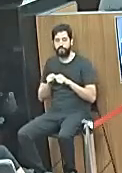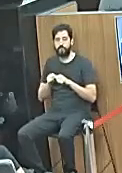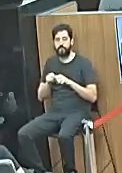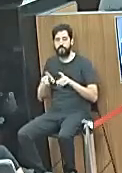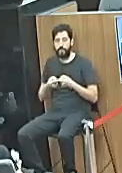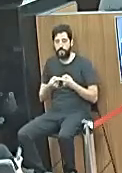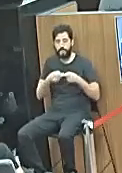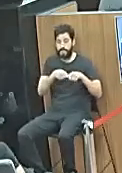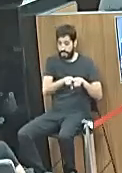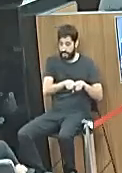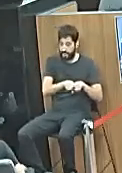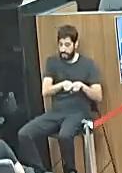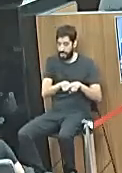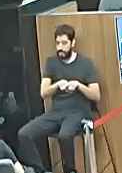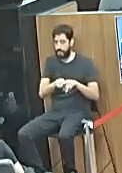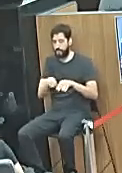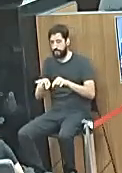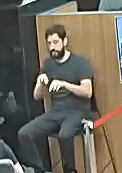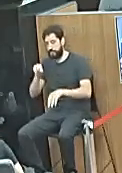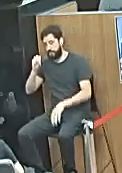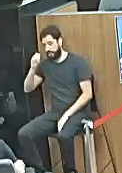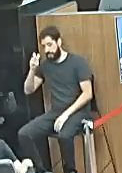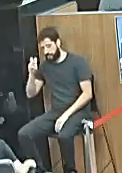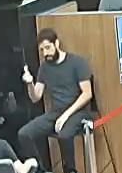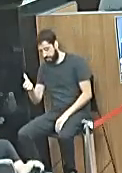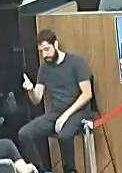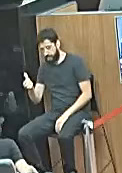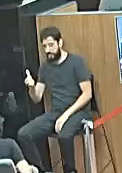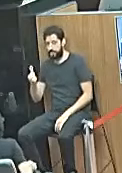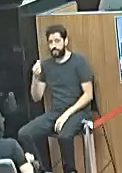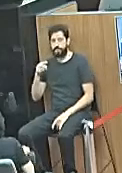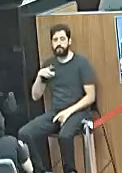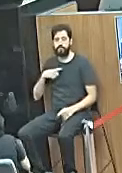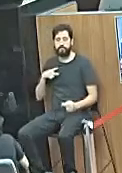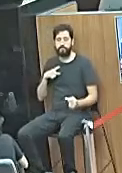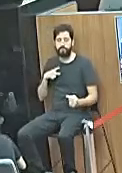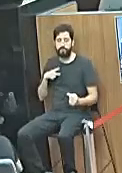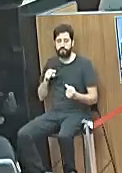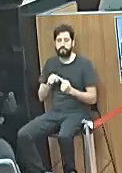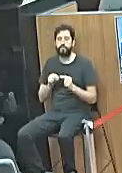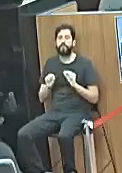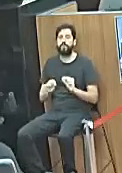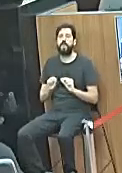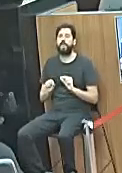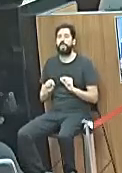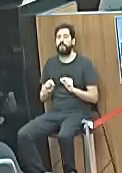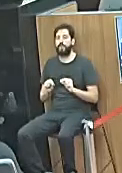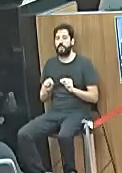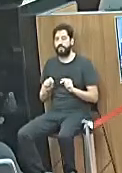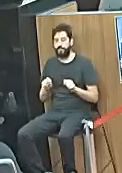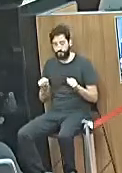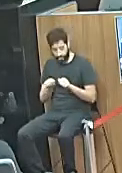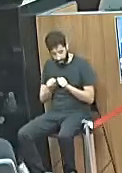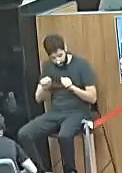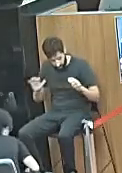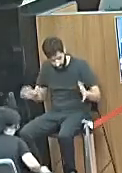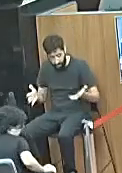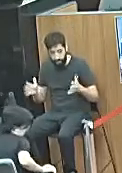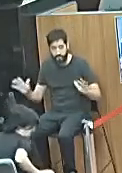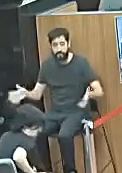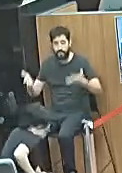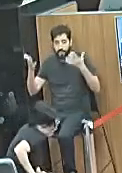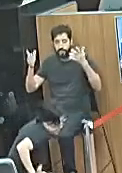de parceria do programa 0 56 com vista a realizar o festival cultural rural